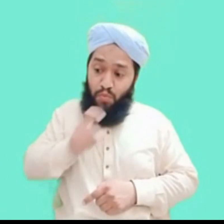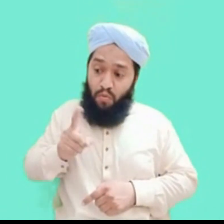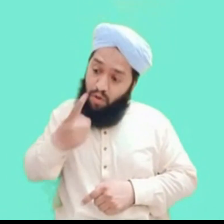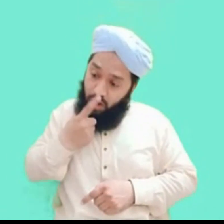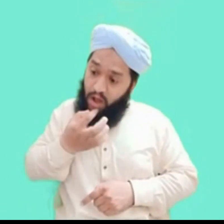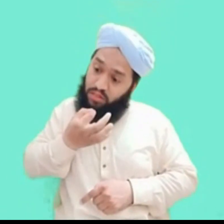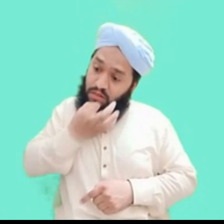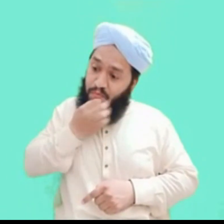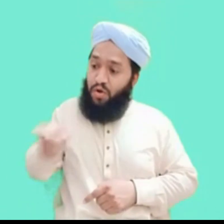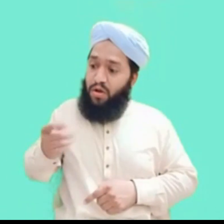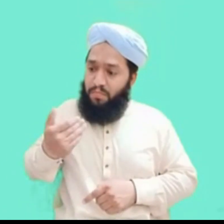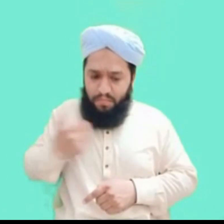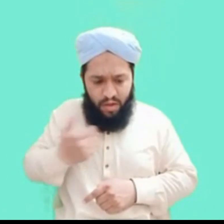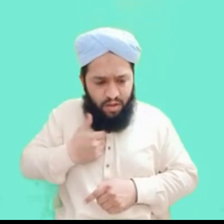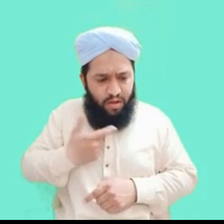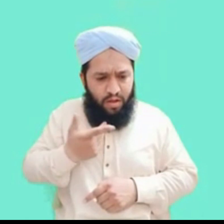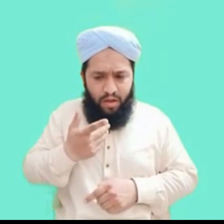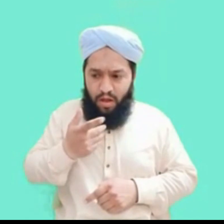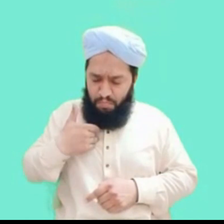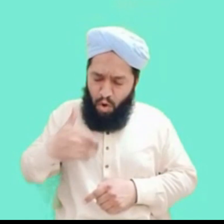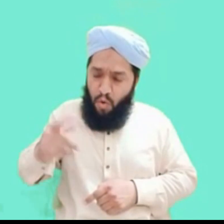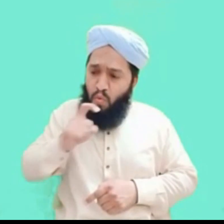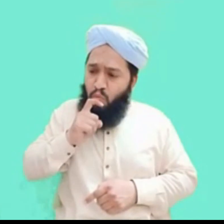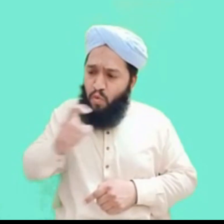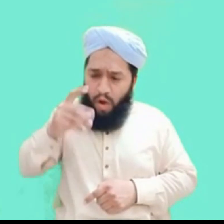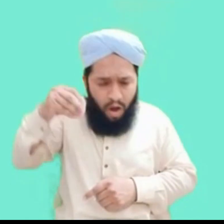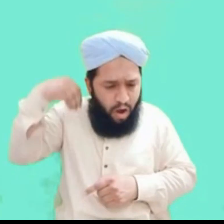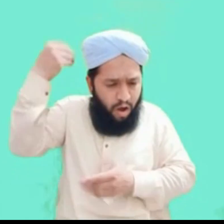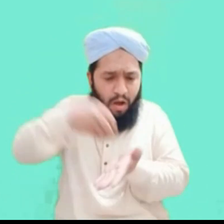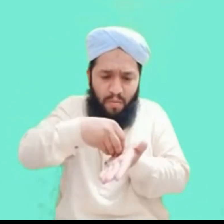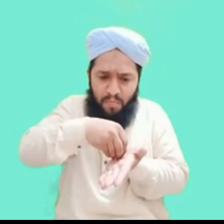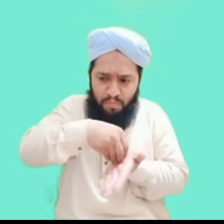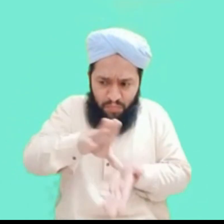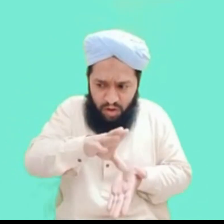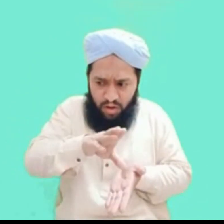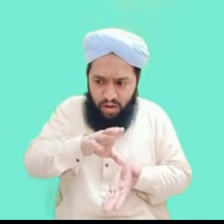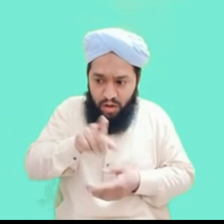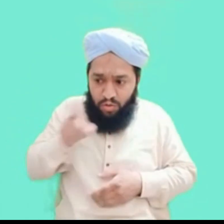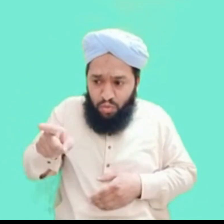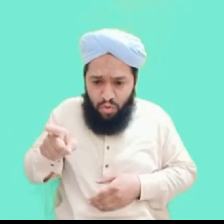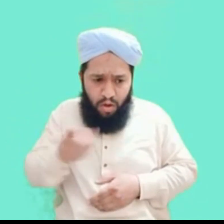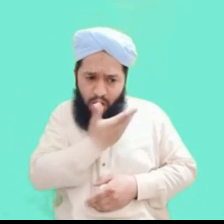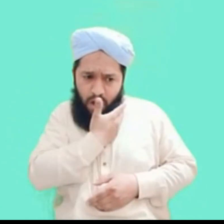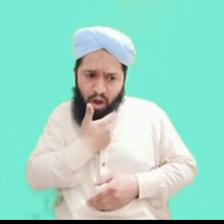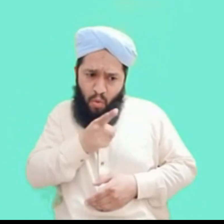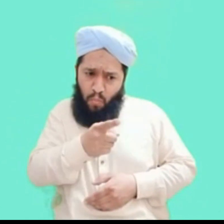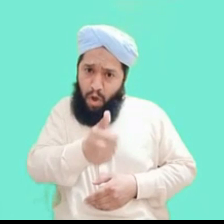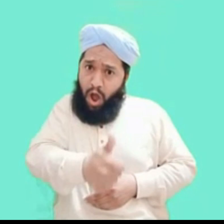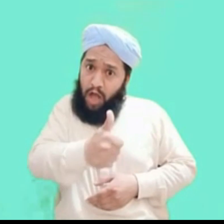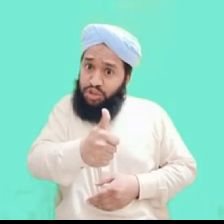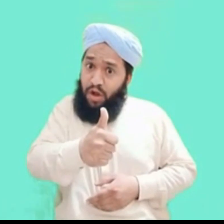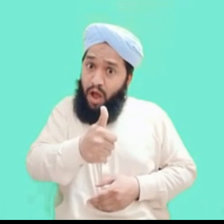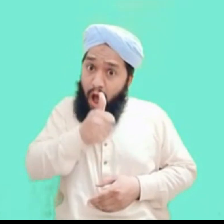کام میں کرنی ہوگی کہ میرے مال میں سے جب بھی میں تمہیں حکم دوں کہ اللہ کی راہ میں کچھ خرچ کر دو تو تم نے میرا بہترین